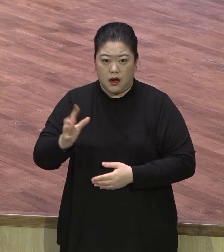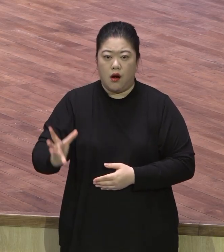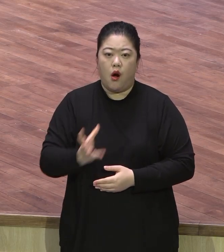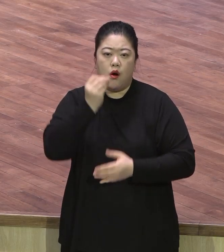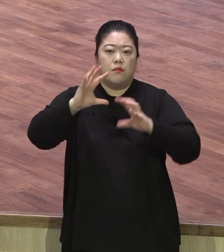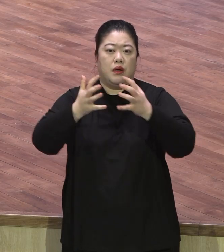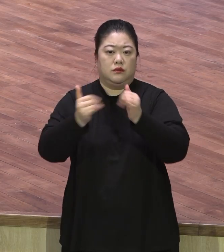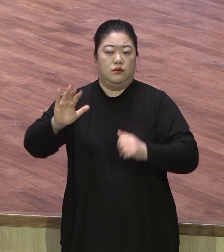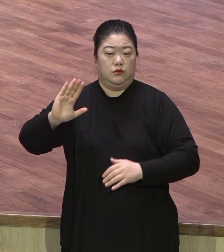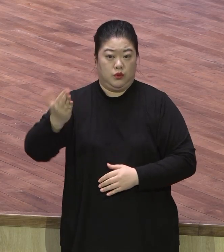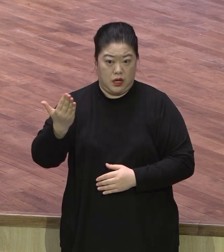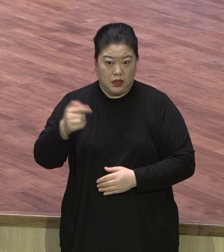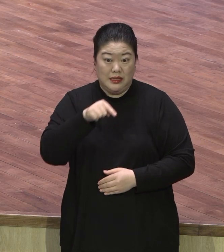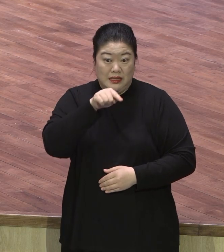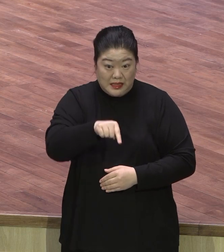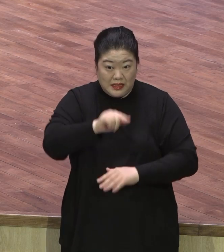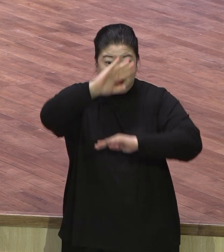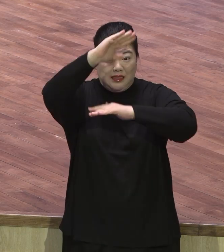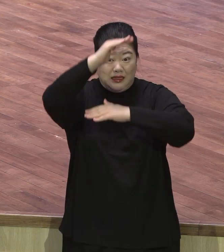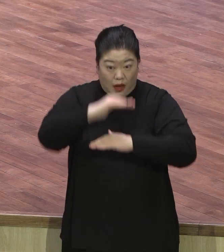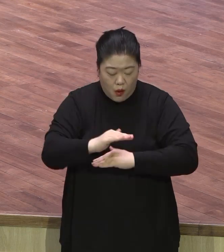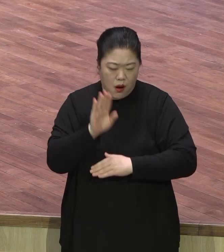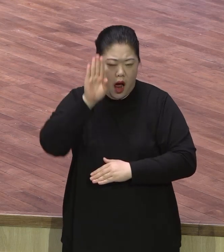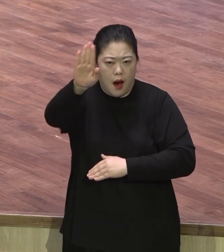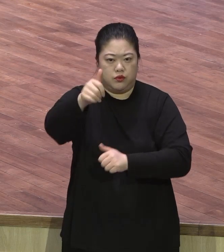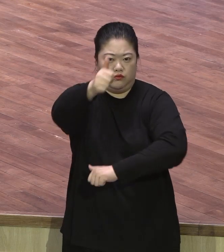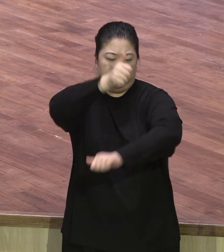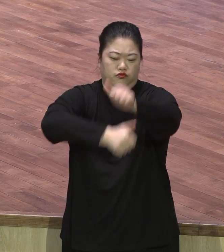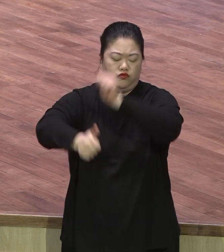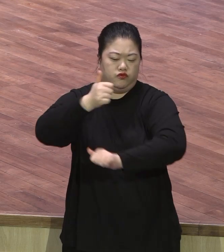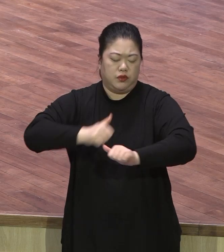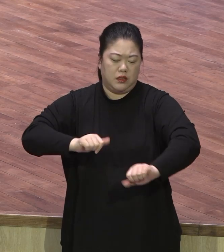너는 이 말을 이스라엘 자손에게 전할지니라.